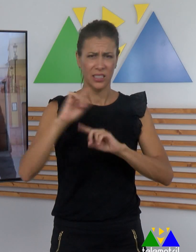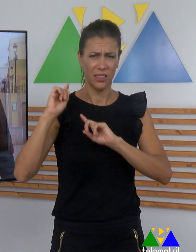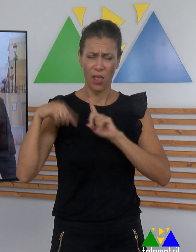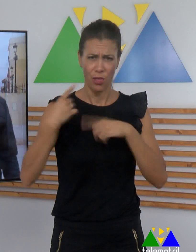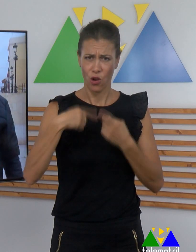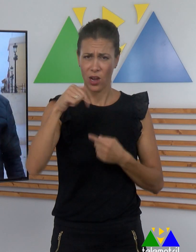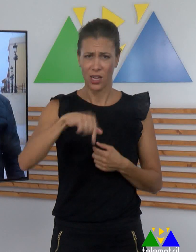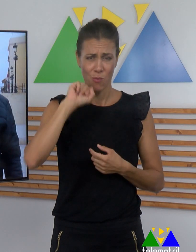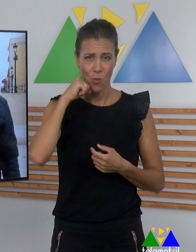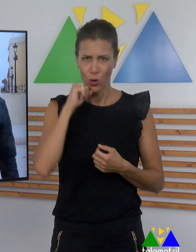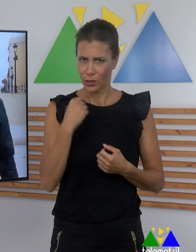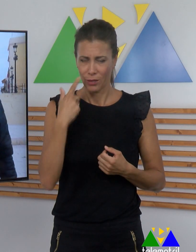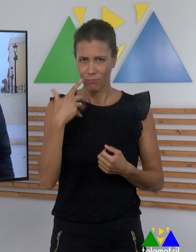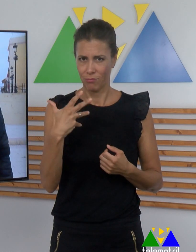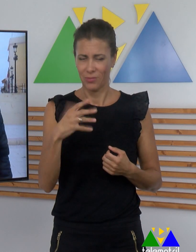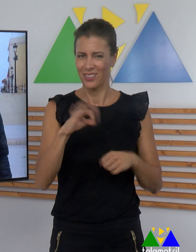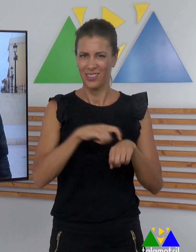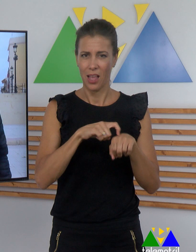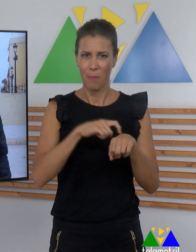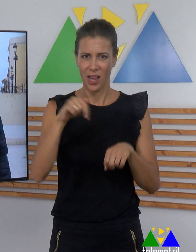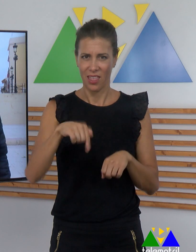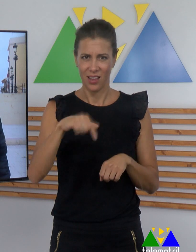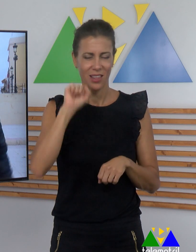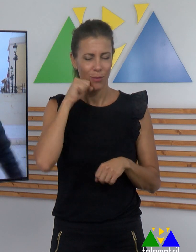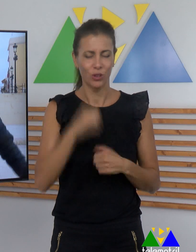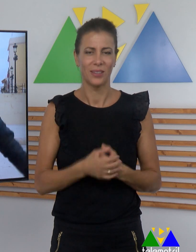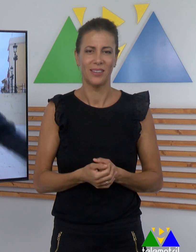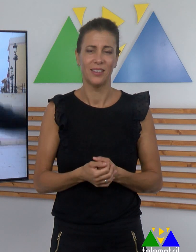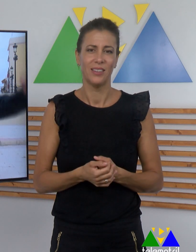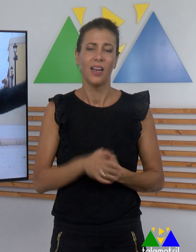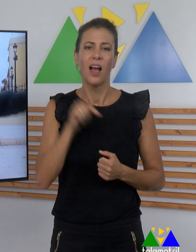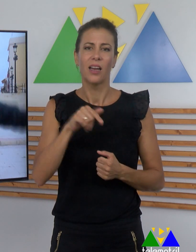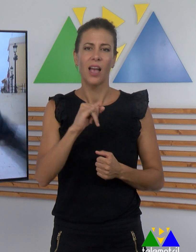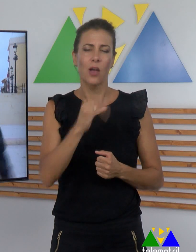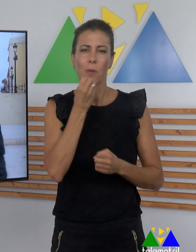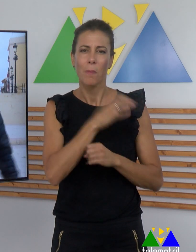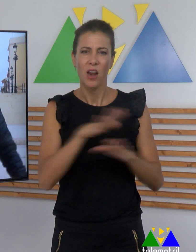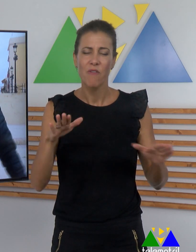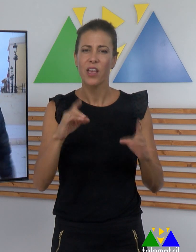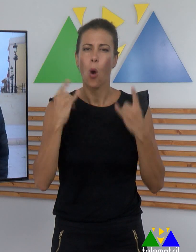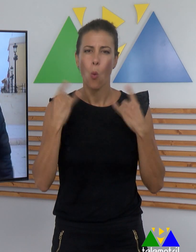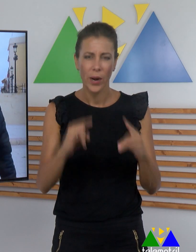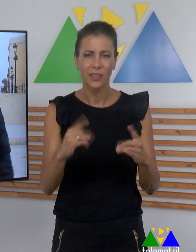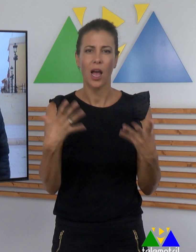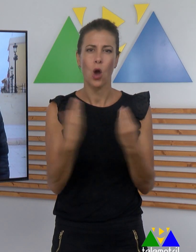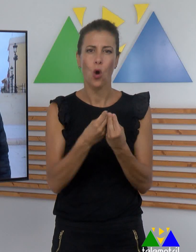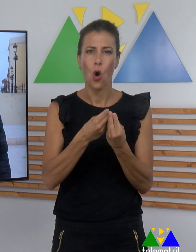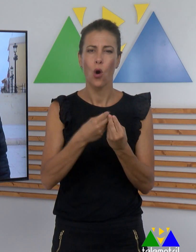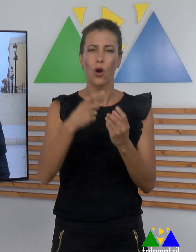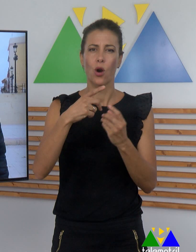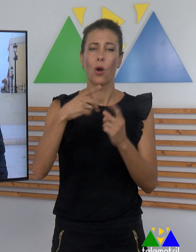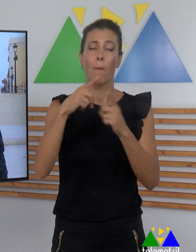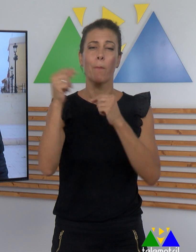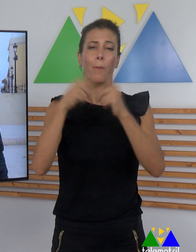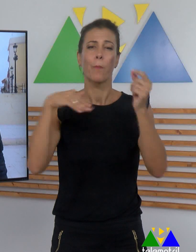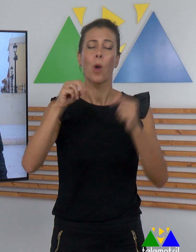de Motril, es una calle muy típica de los motrileños, ¿no? Aquí había una magnífica huerta con un moreo de la familia Bustos,